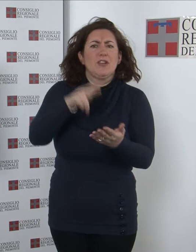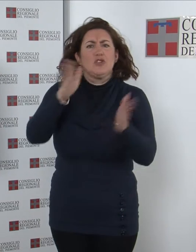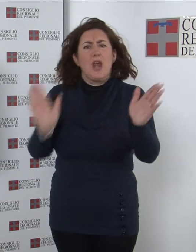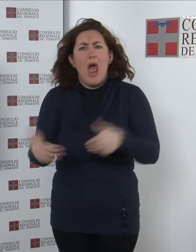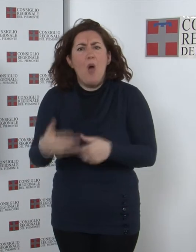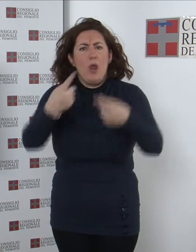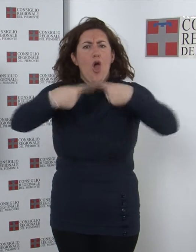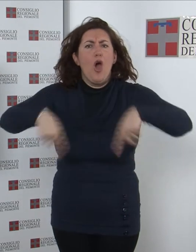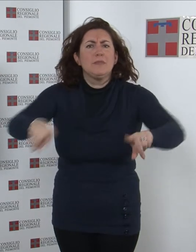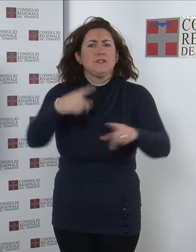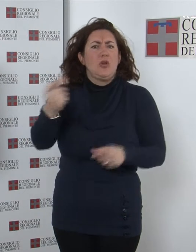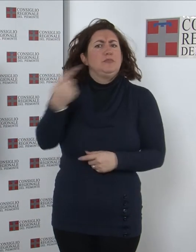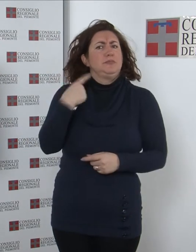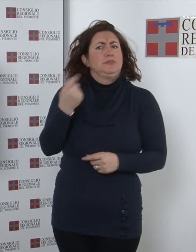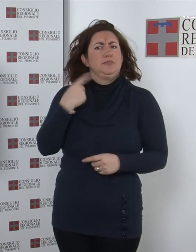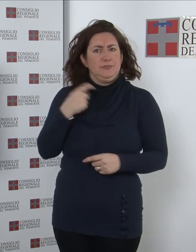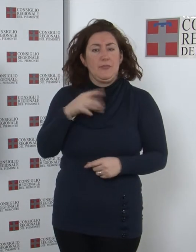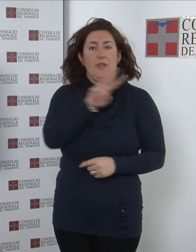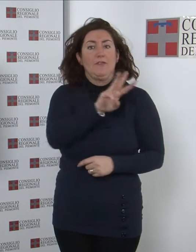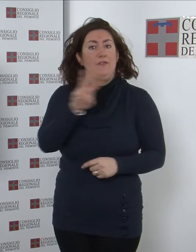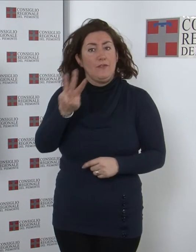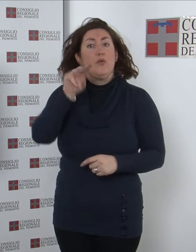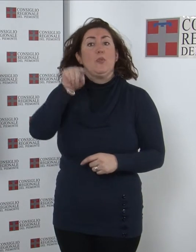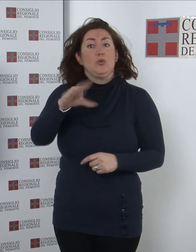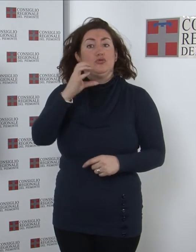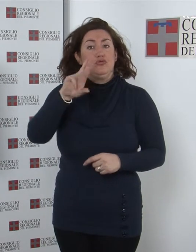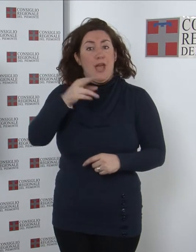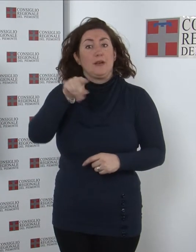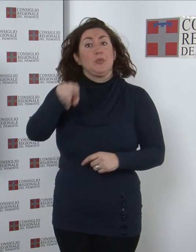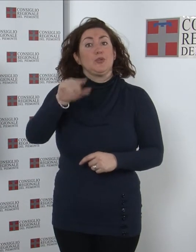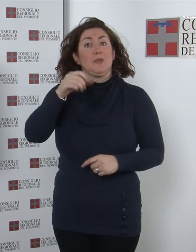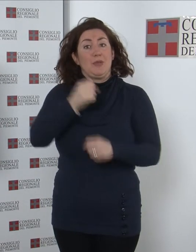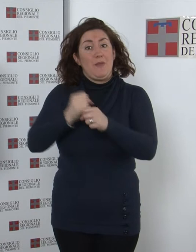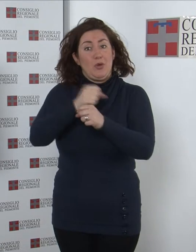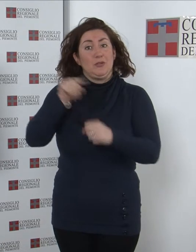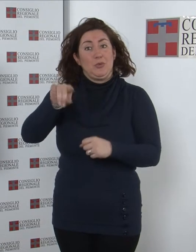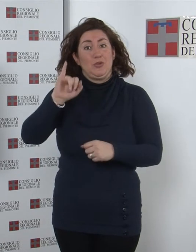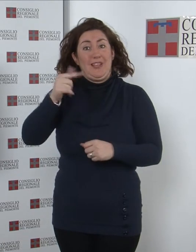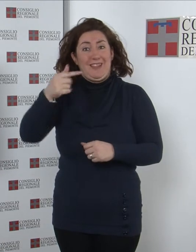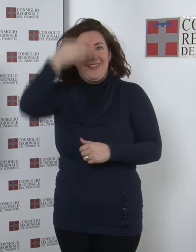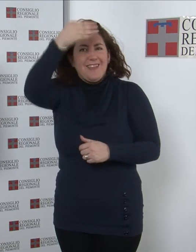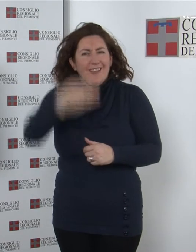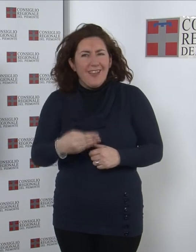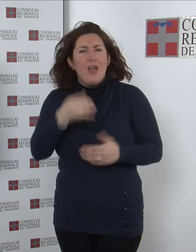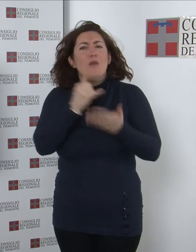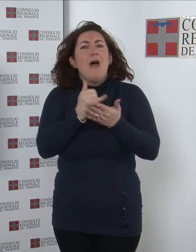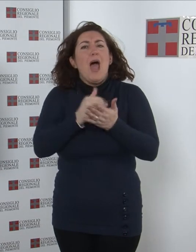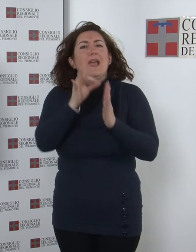per accedere dal sito www cr.piemonte.it tendina leggi e banche dati si clicca su info atti del